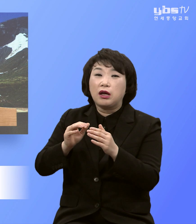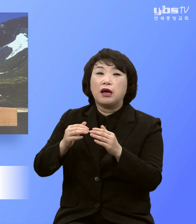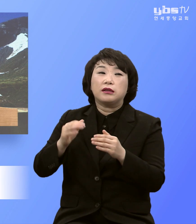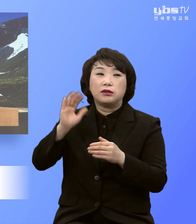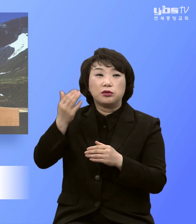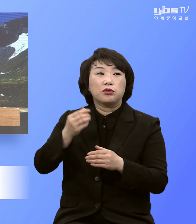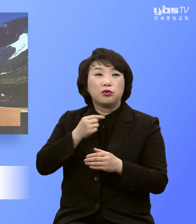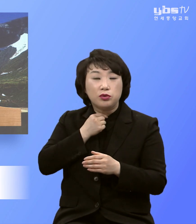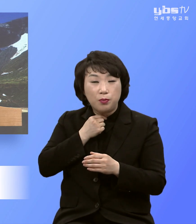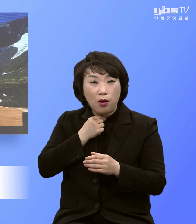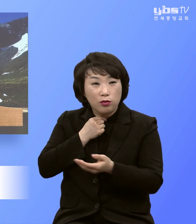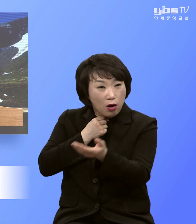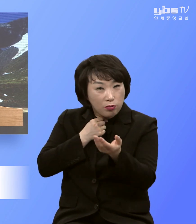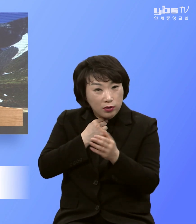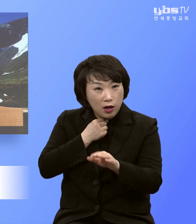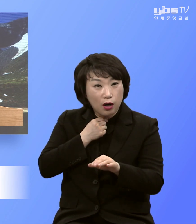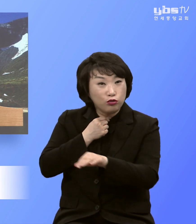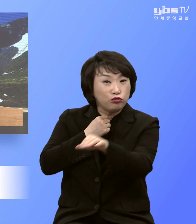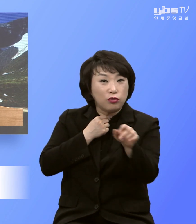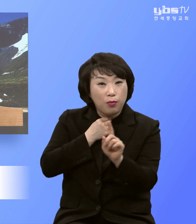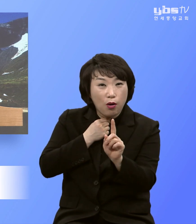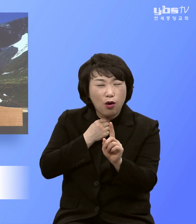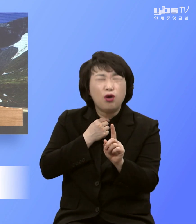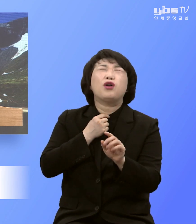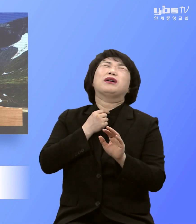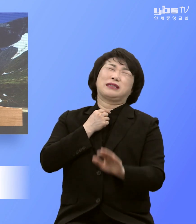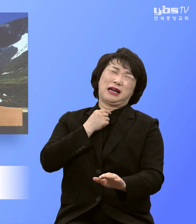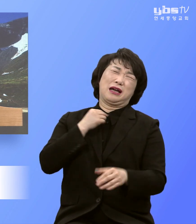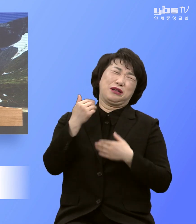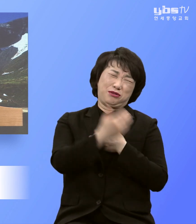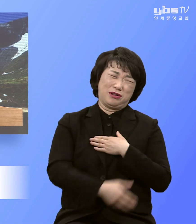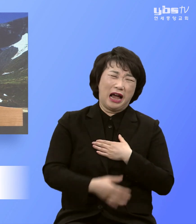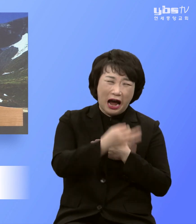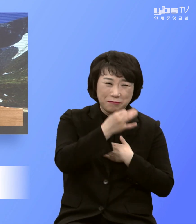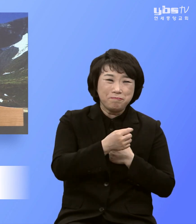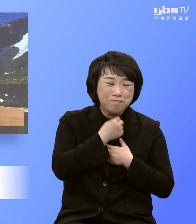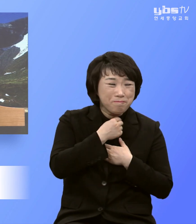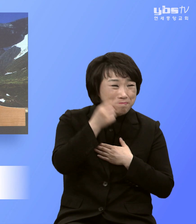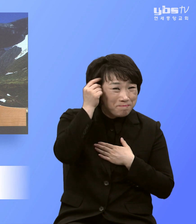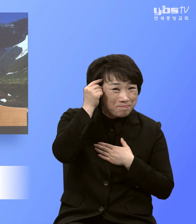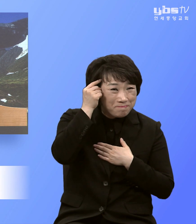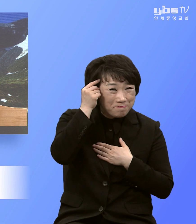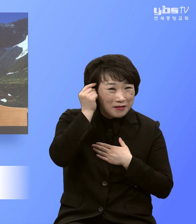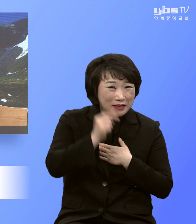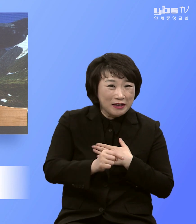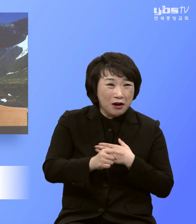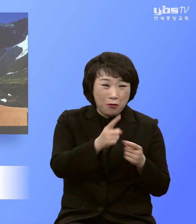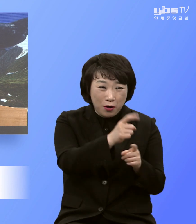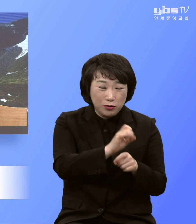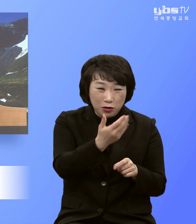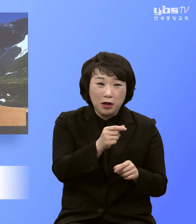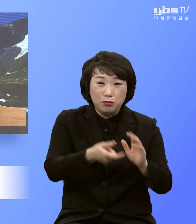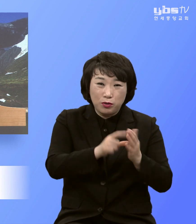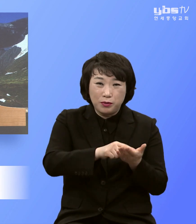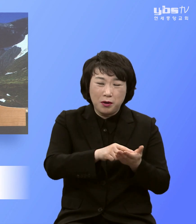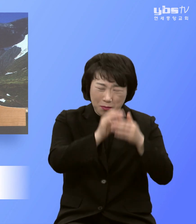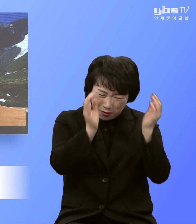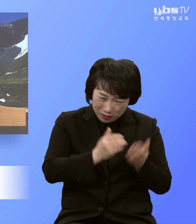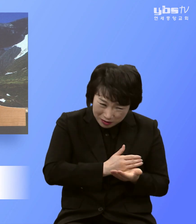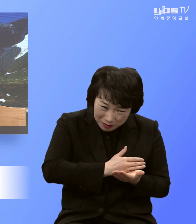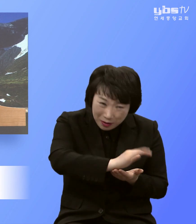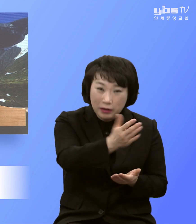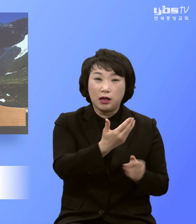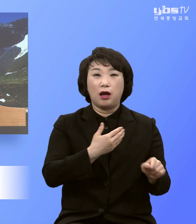멤버십이 되기 위해서는 우리가 얼마나 육신의 소욕과 생각을 원수되는 부분을